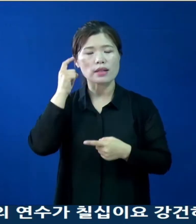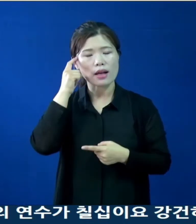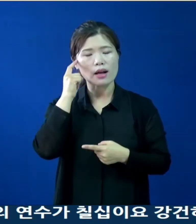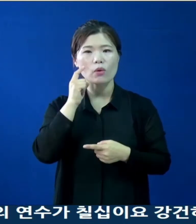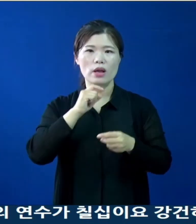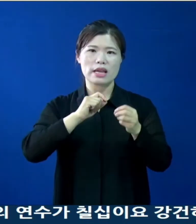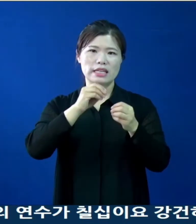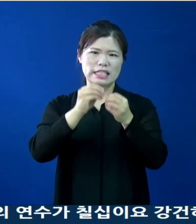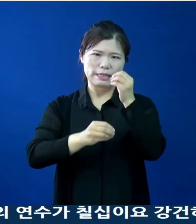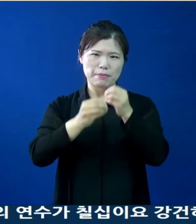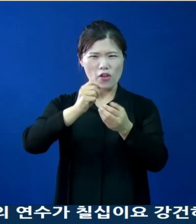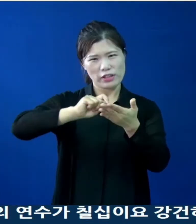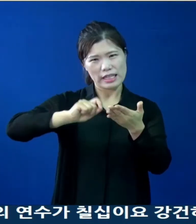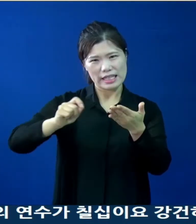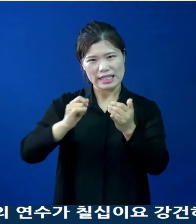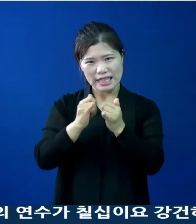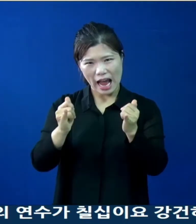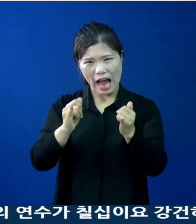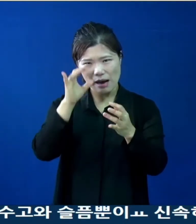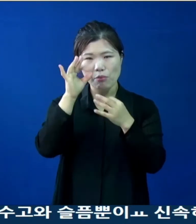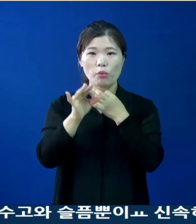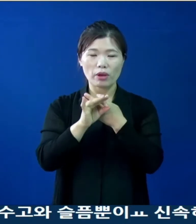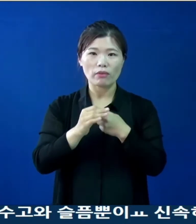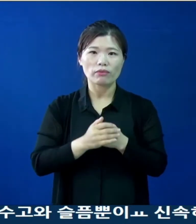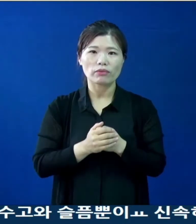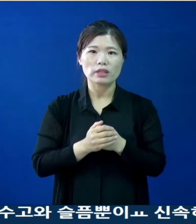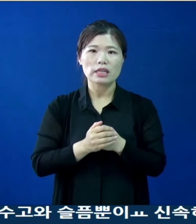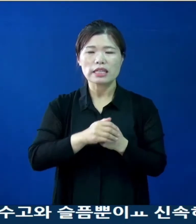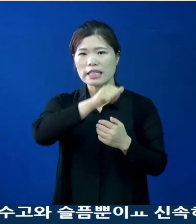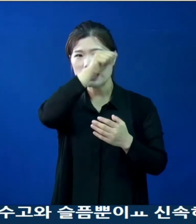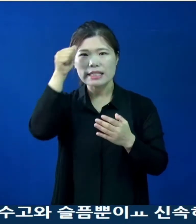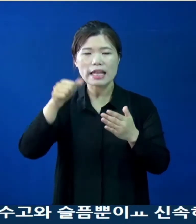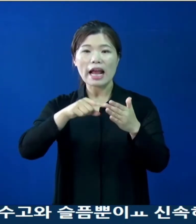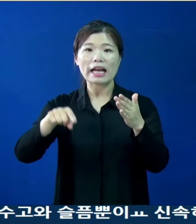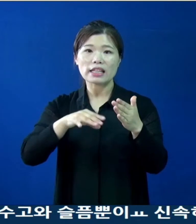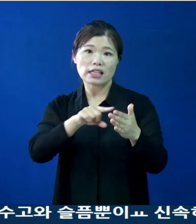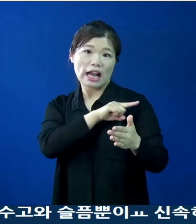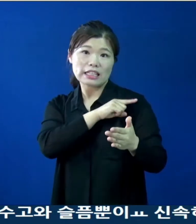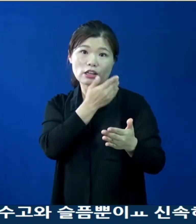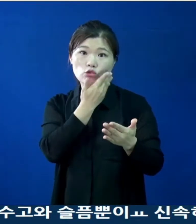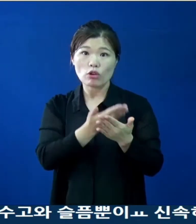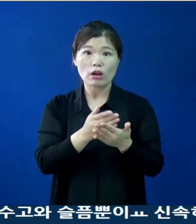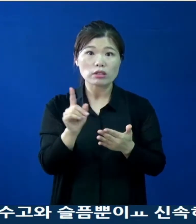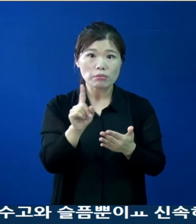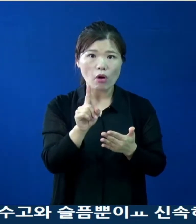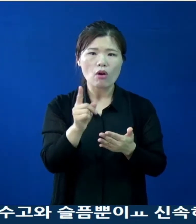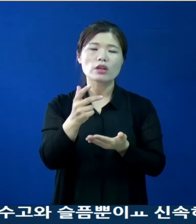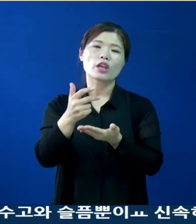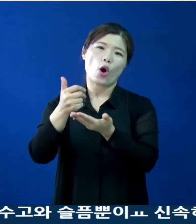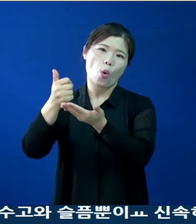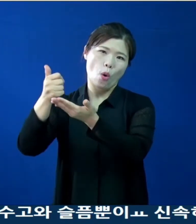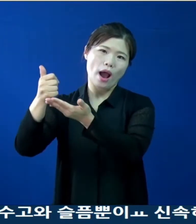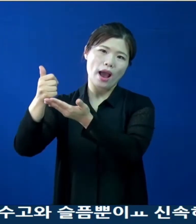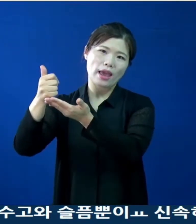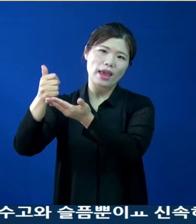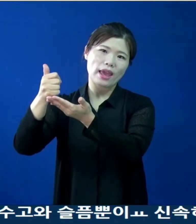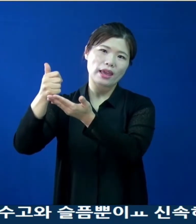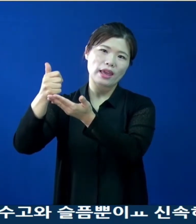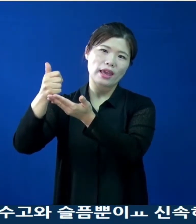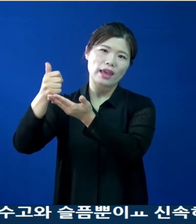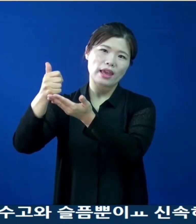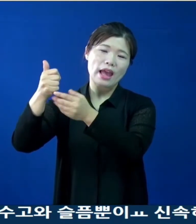기자는 이런 인생에서 가장 중요한 지혜 중에 하나가 여호와에게